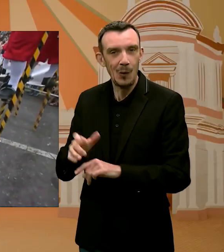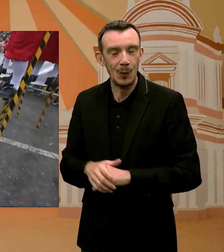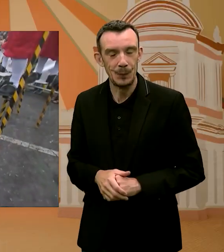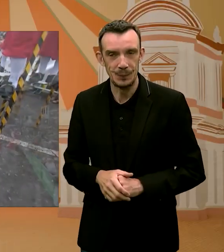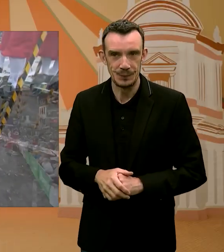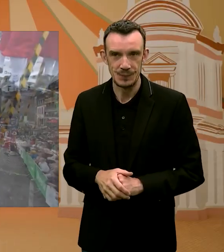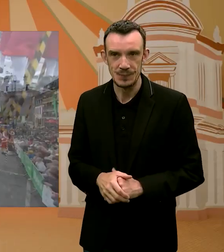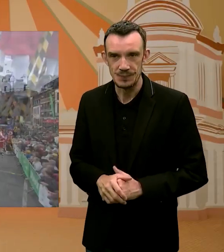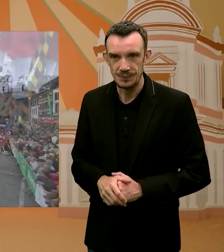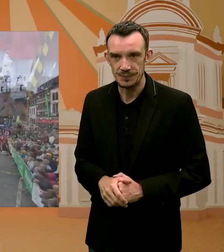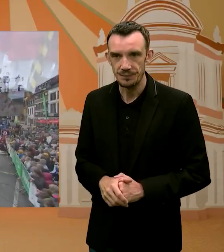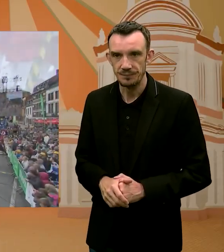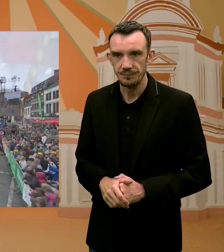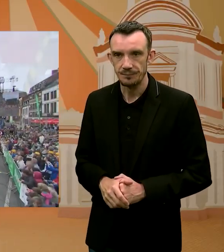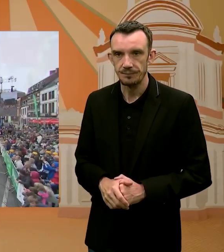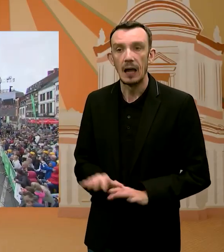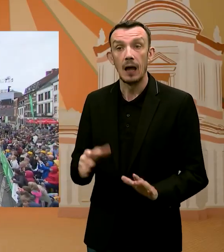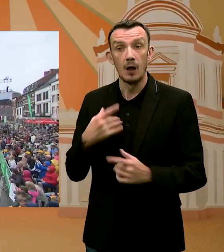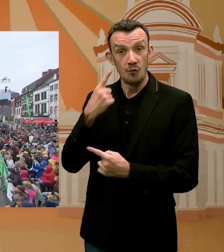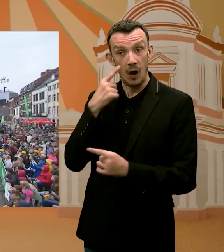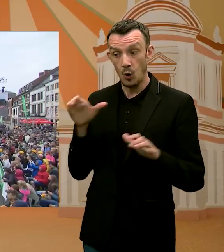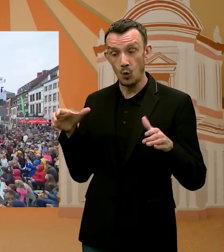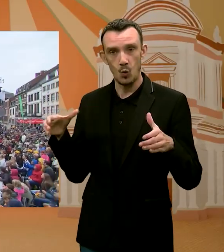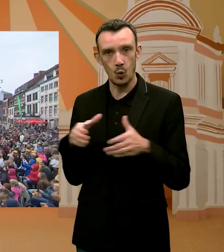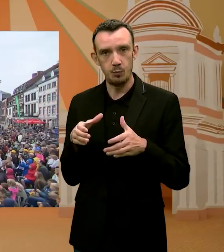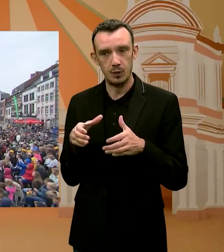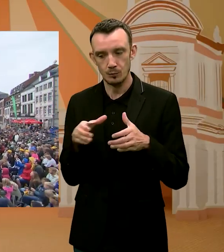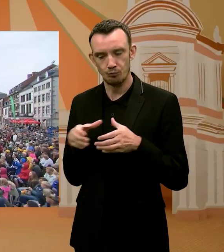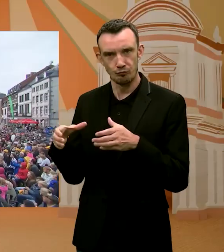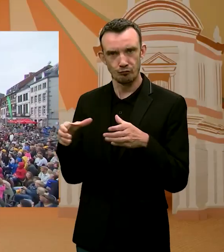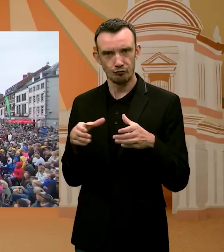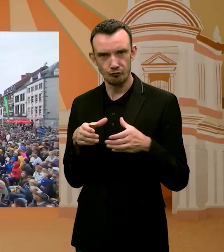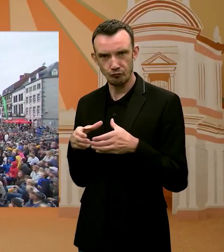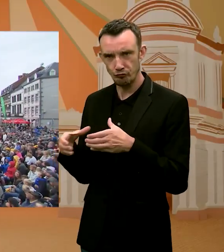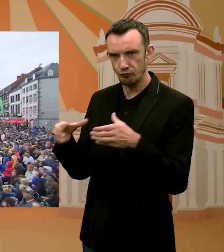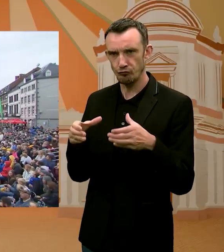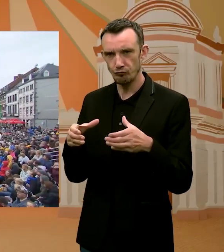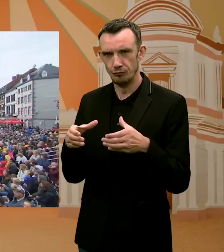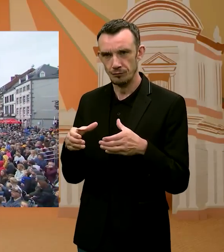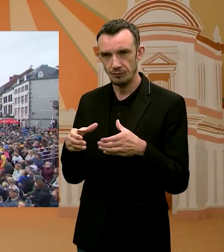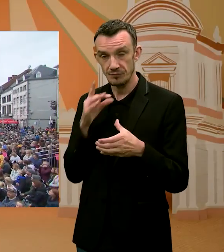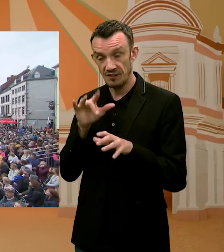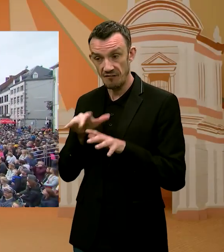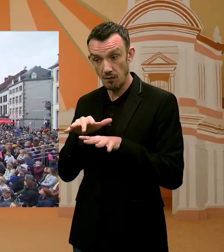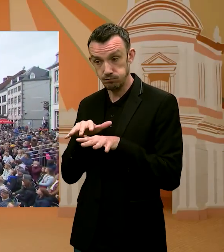est compliqué. Alors, regroupement, de nouveau. On va quoi? On va avoir droit à une charge.